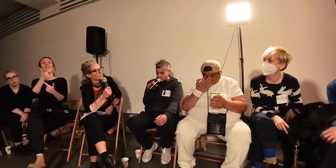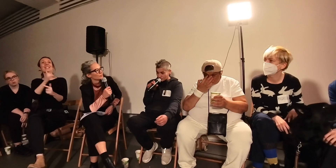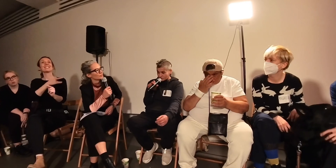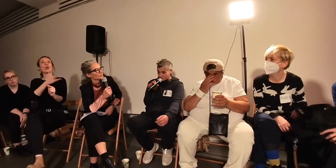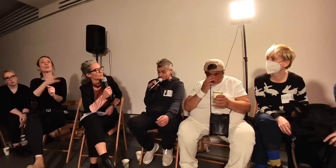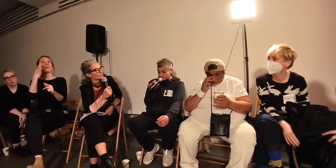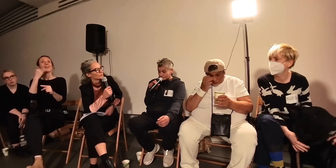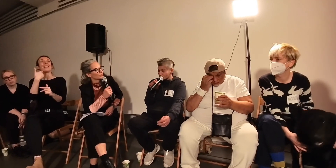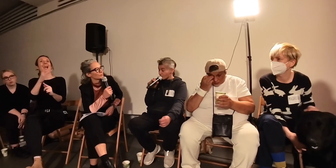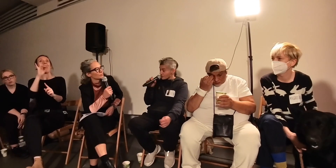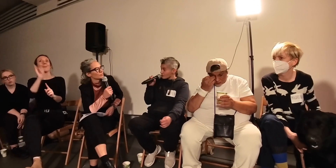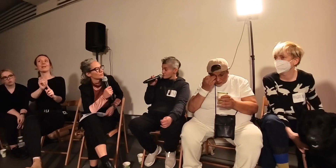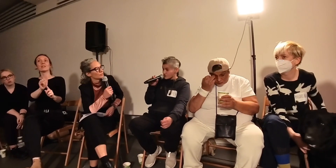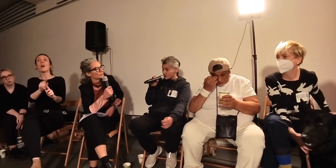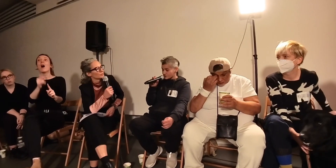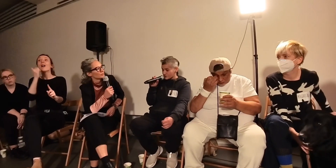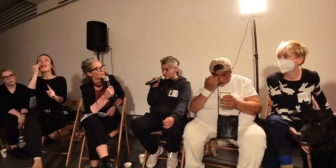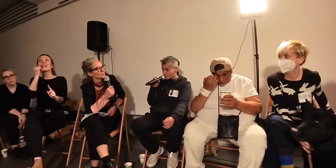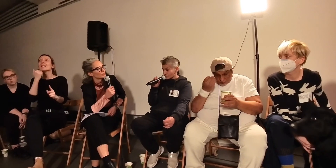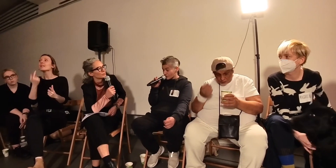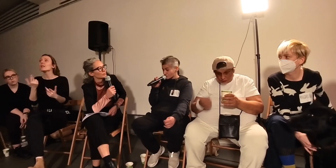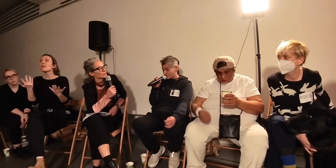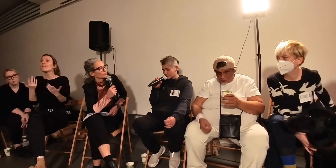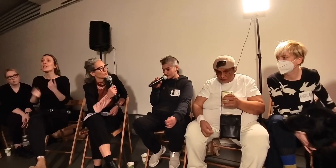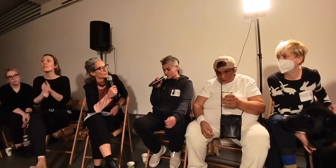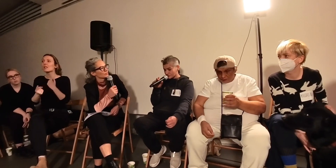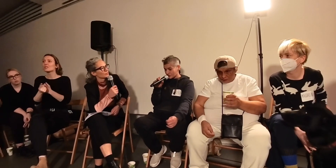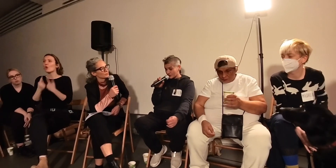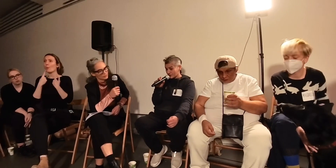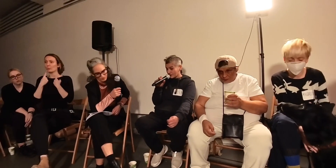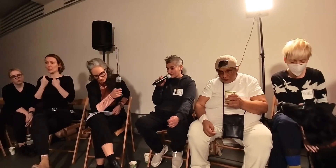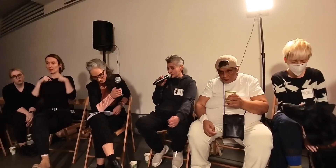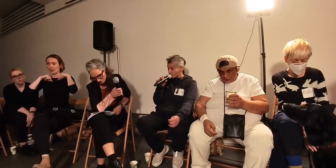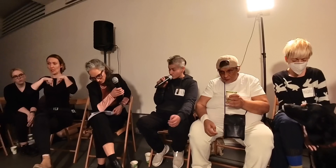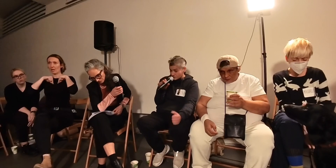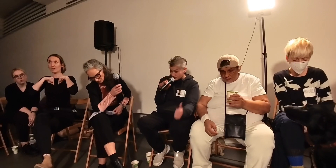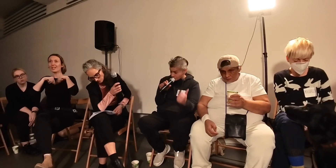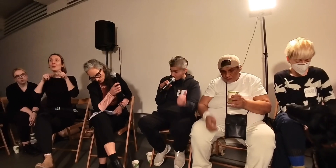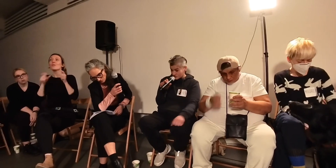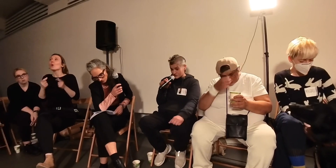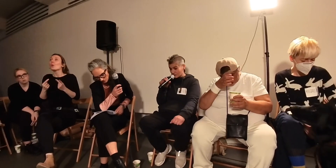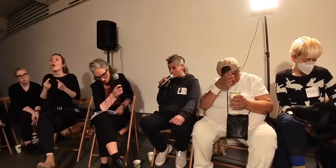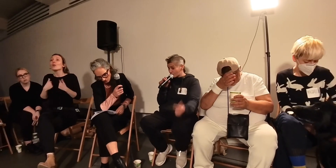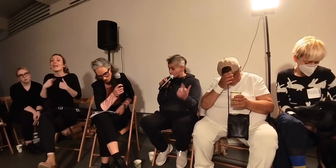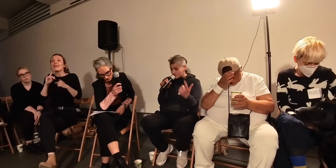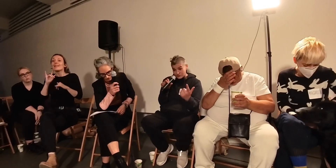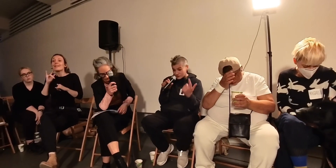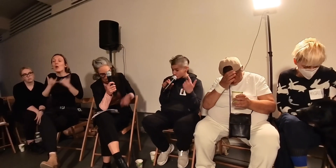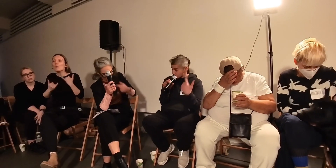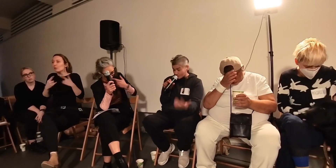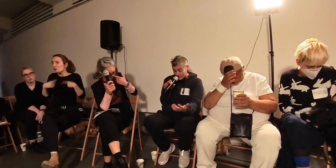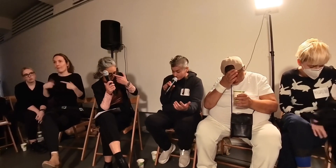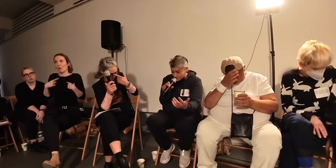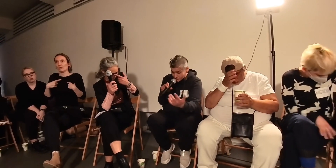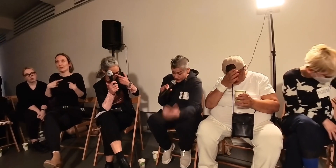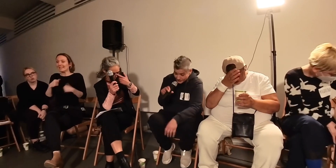lidi většinou dopadnou na psychiatrii nebo hodně jako špatně, protože neumějí žít sami se sebou, neumějí